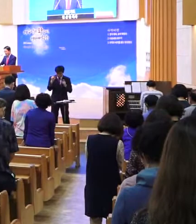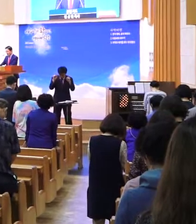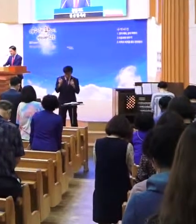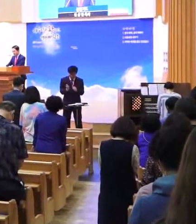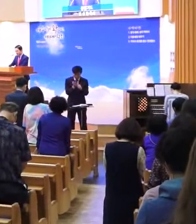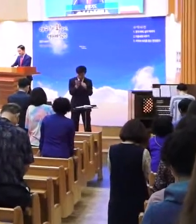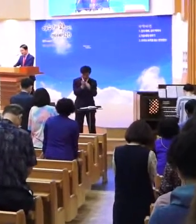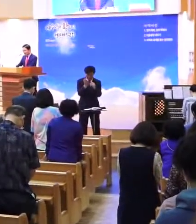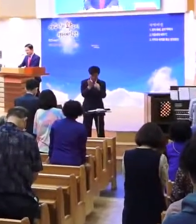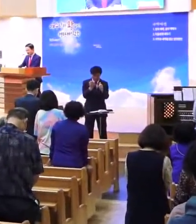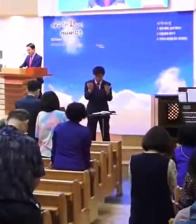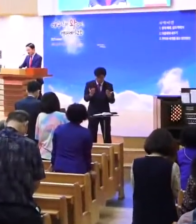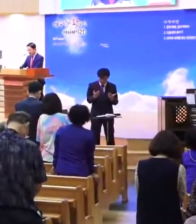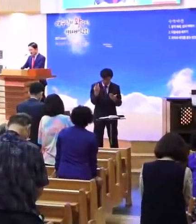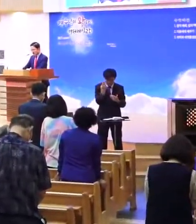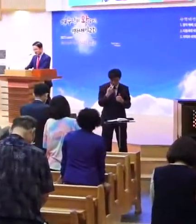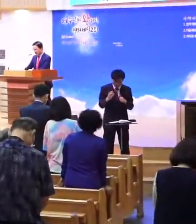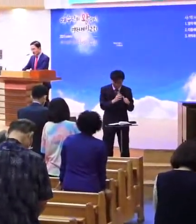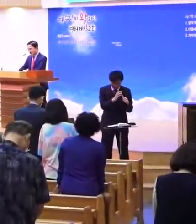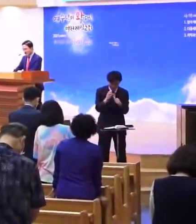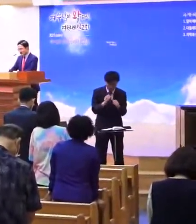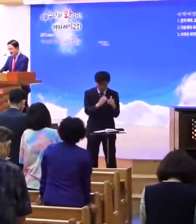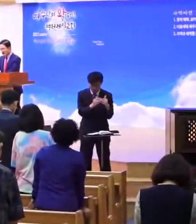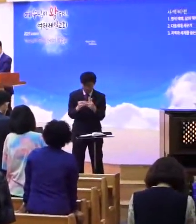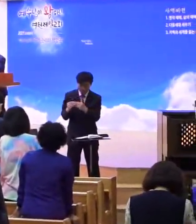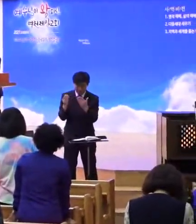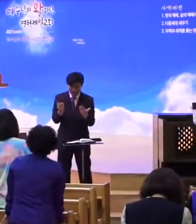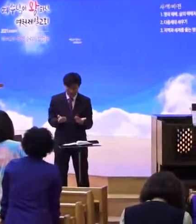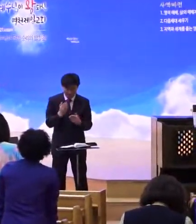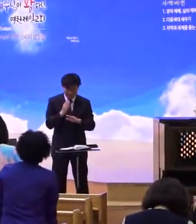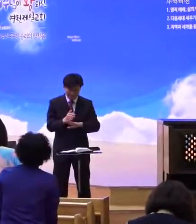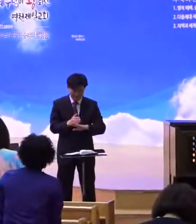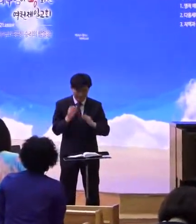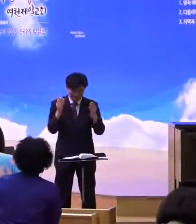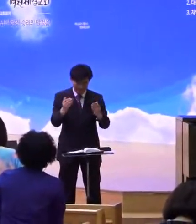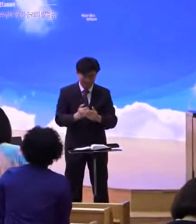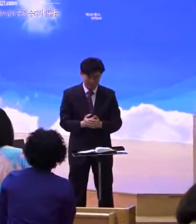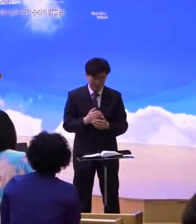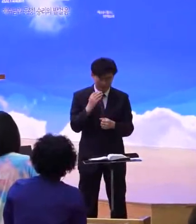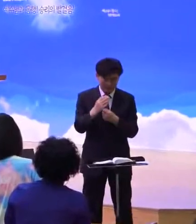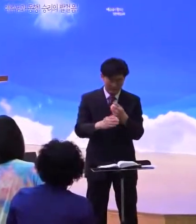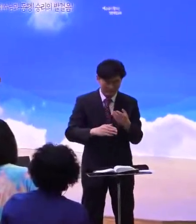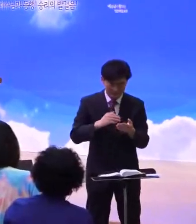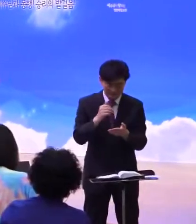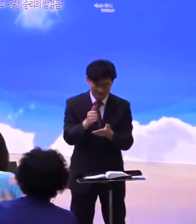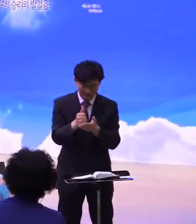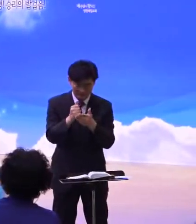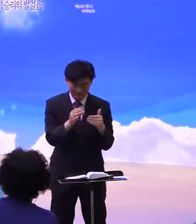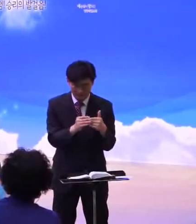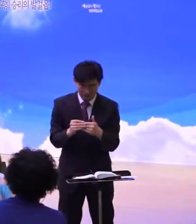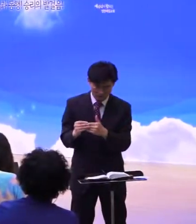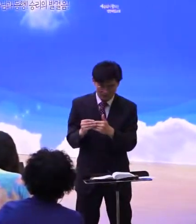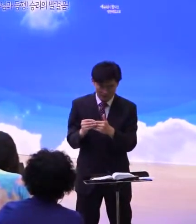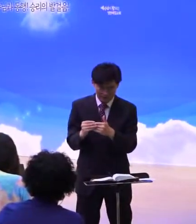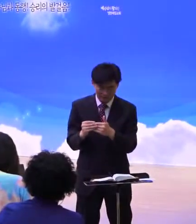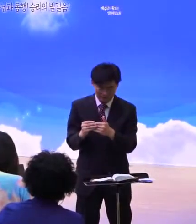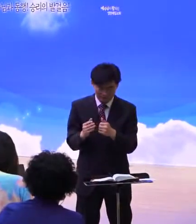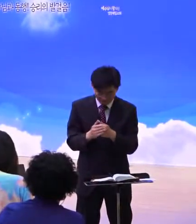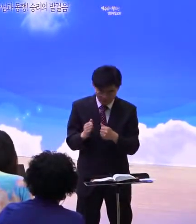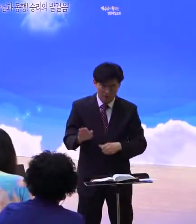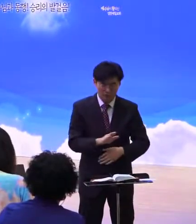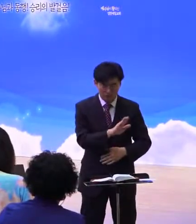주시고 우리를 인도하여 주시네 감사합니다. 하나님의 세밀한 인도하심 속에 우리는 푸른